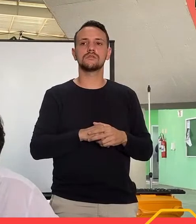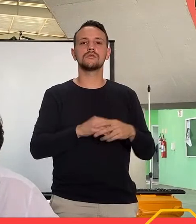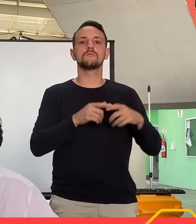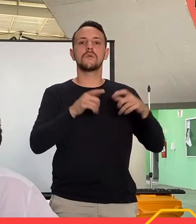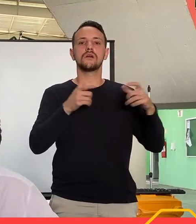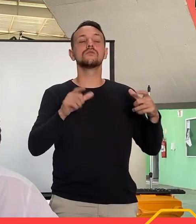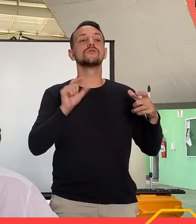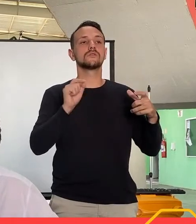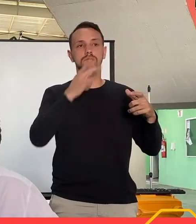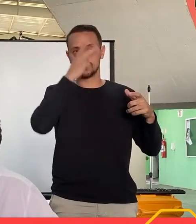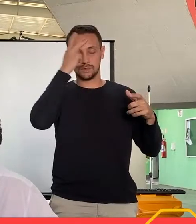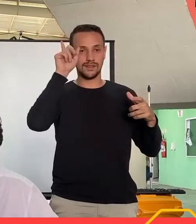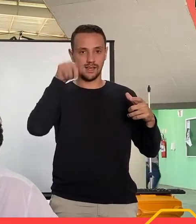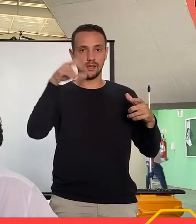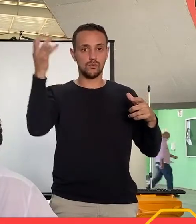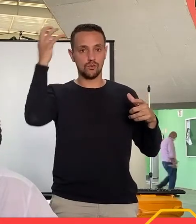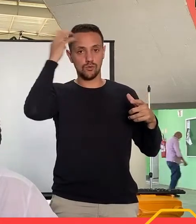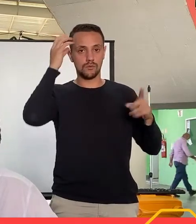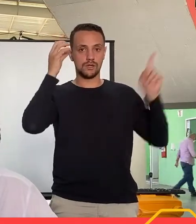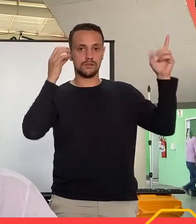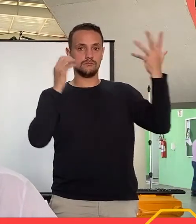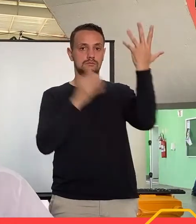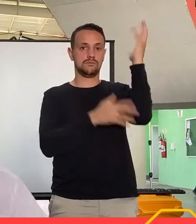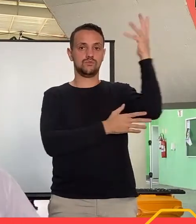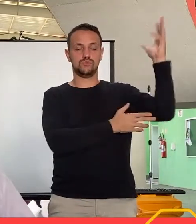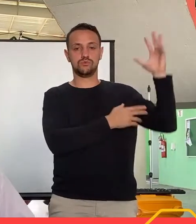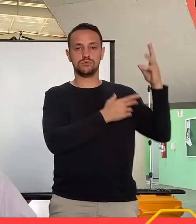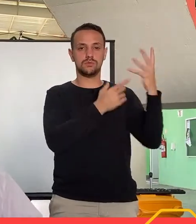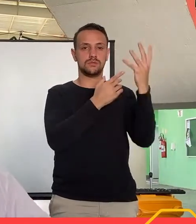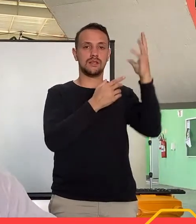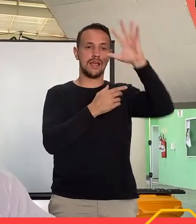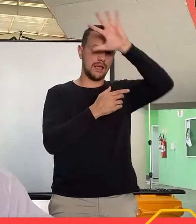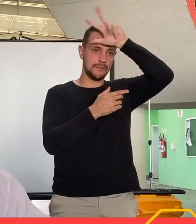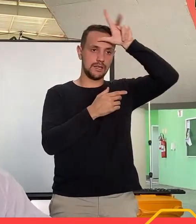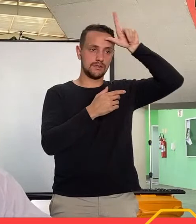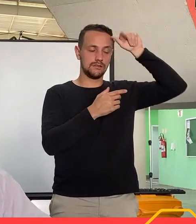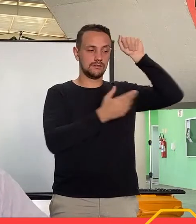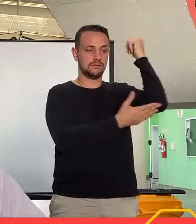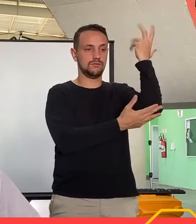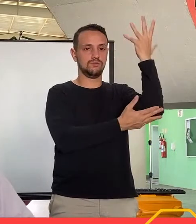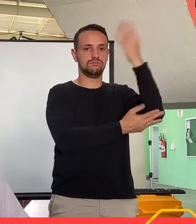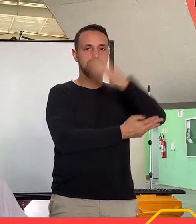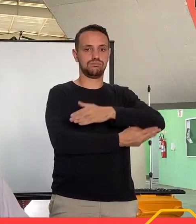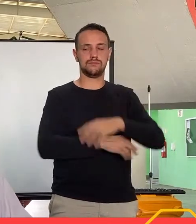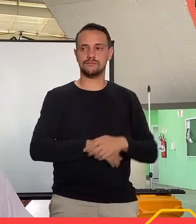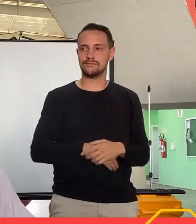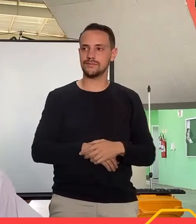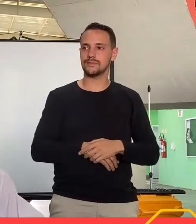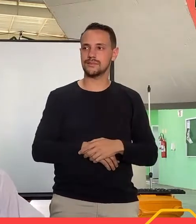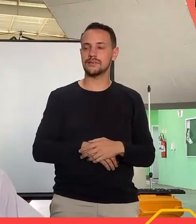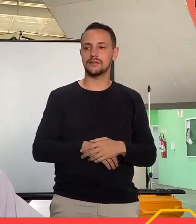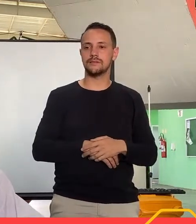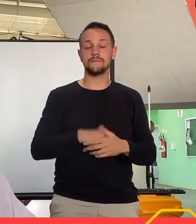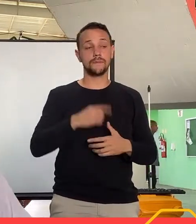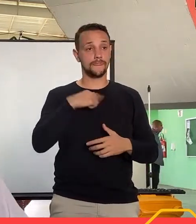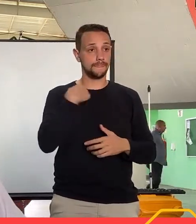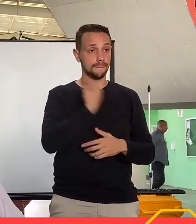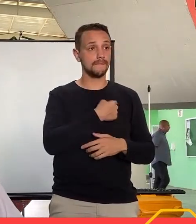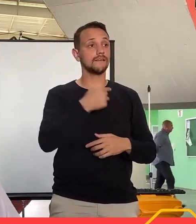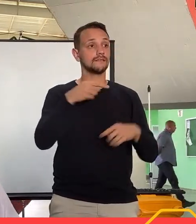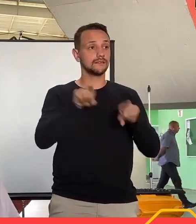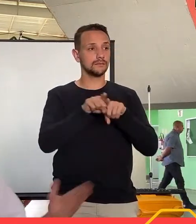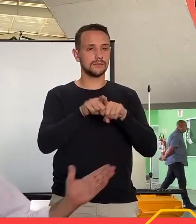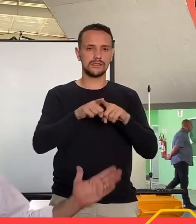isso ao desmatamento da Amazônia. Então nós temos que pensar nisso também, porque agora nós temos um